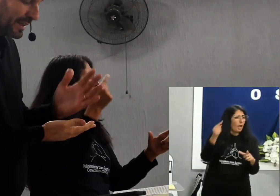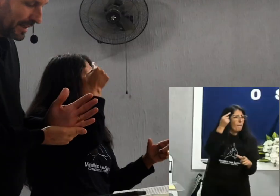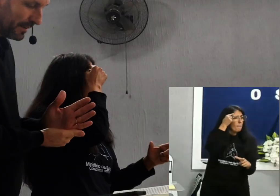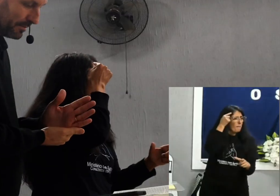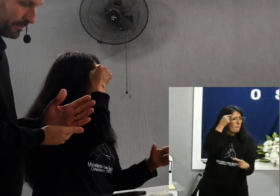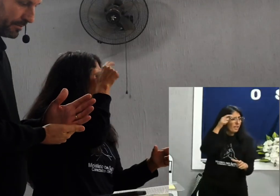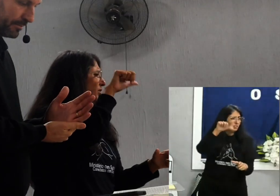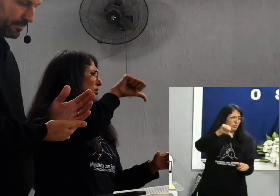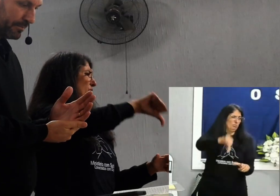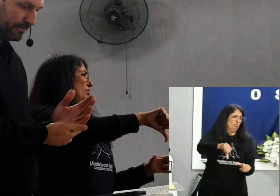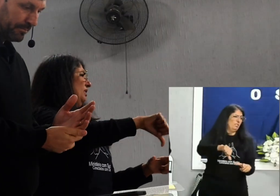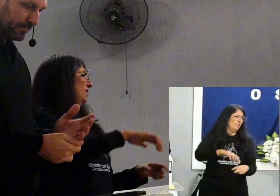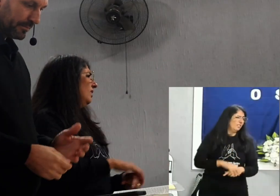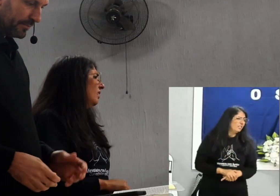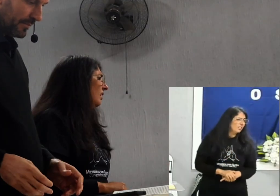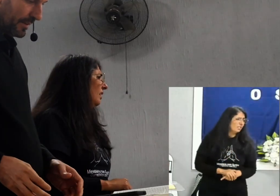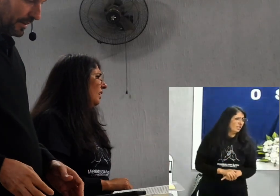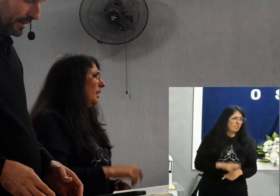nos humilha.